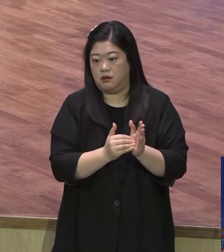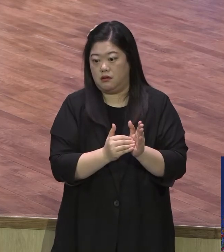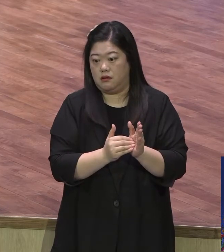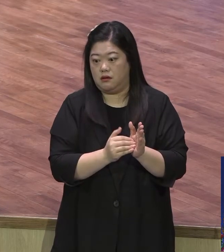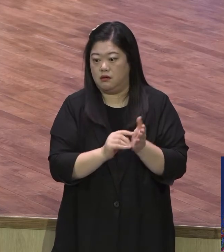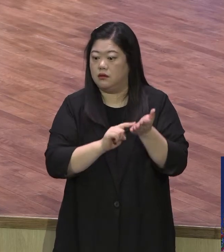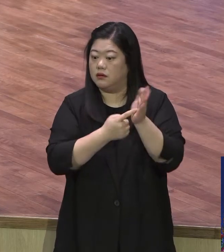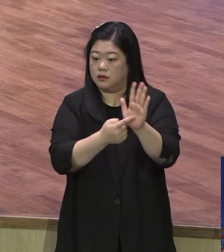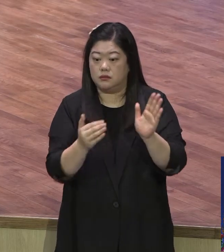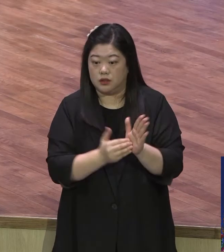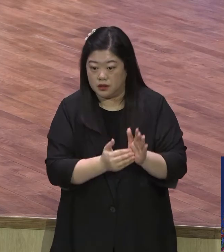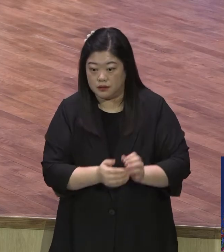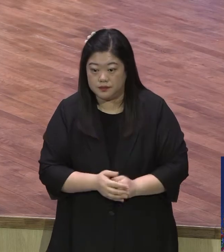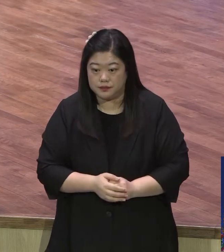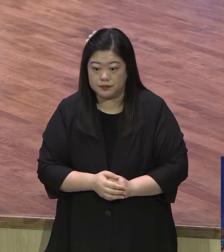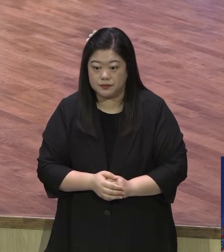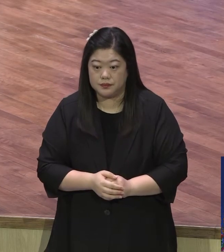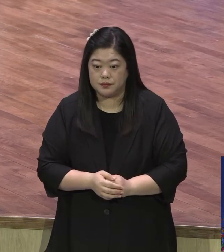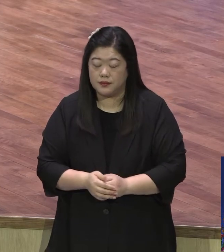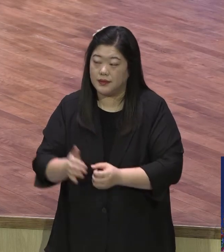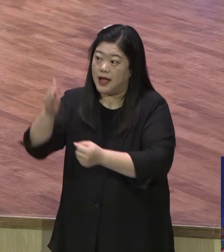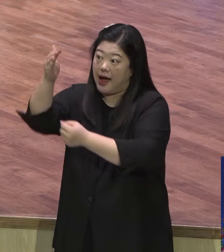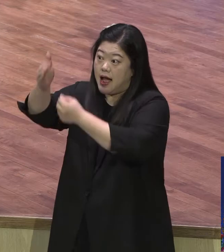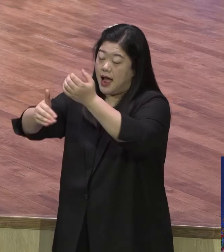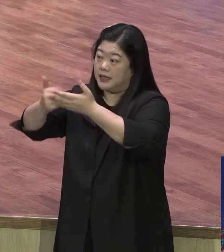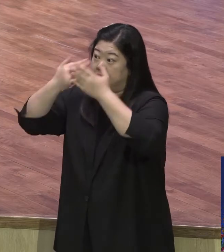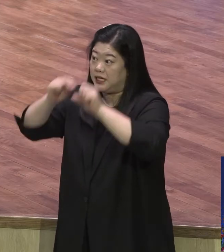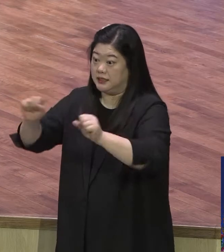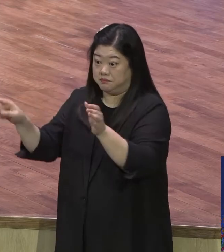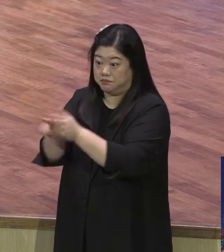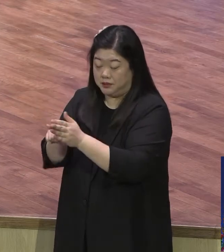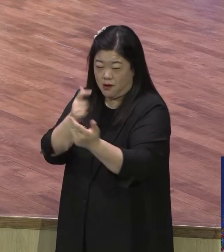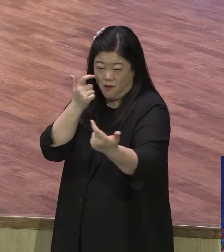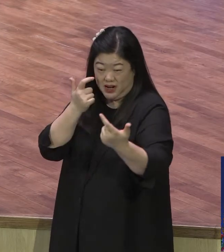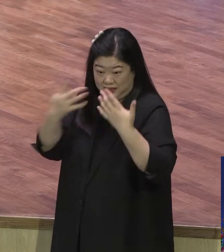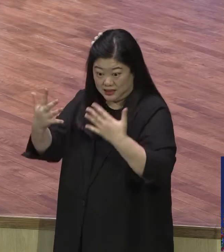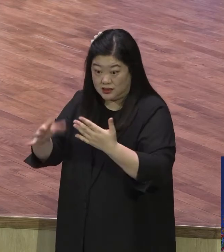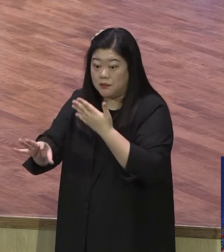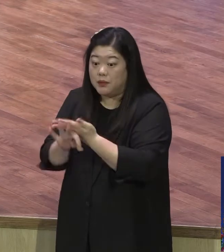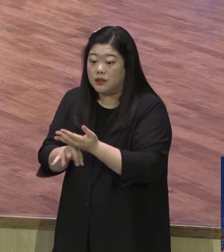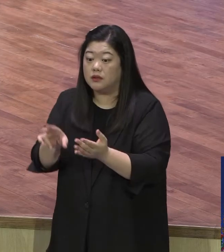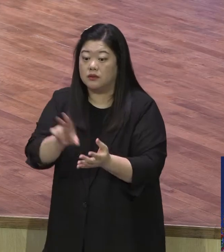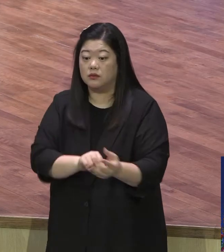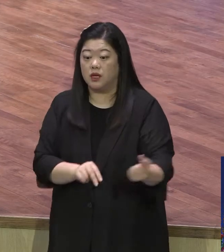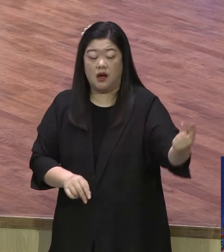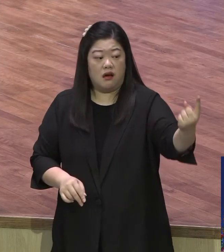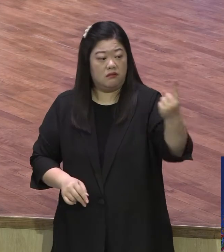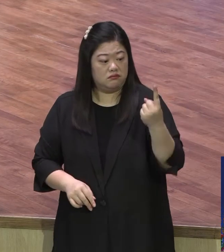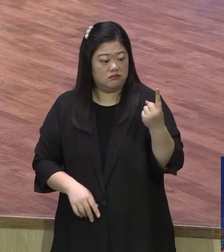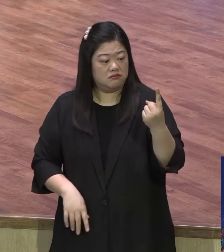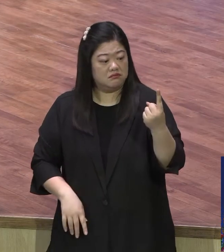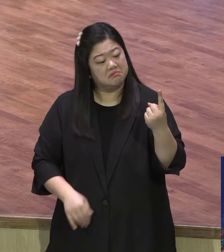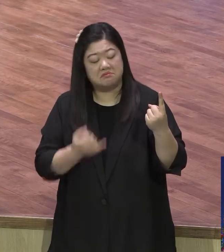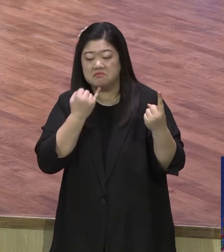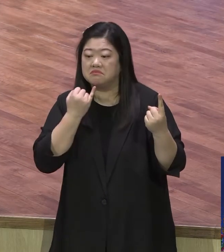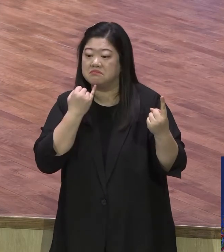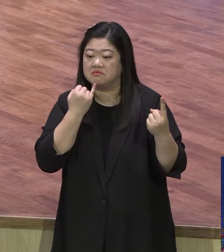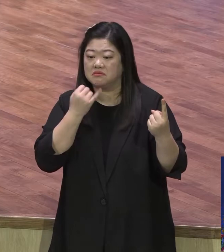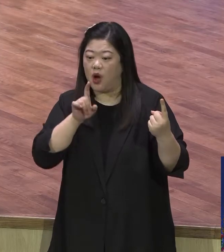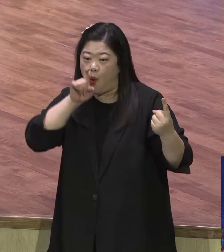하나님의 살아 역사하심을 사실적으로 믿는 사람은 아무리 큰 문제가 와도 독수리 날개치며